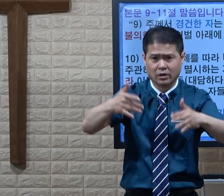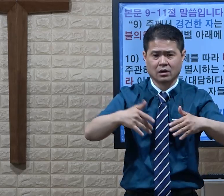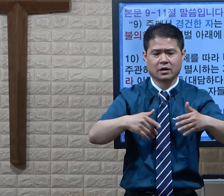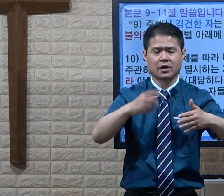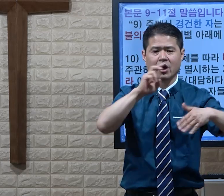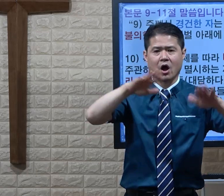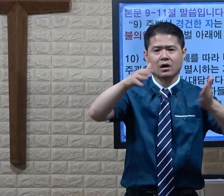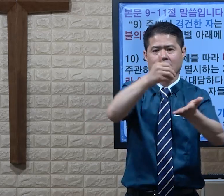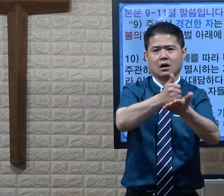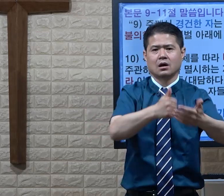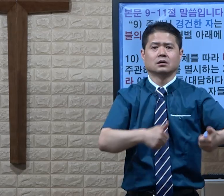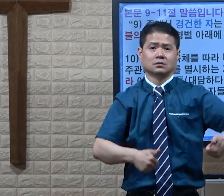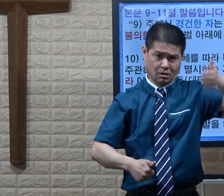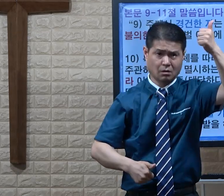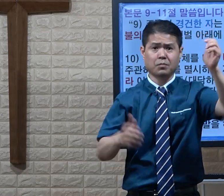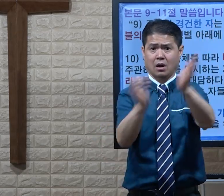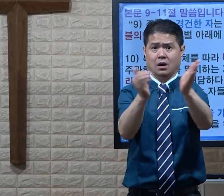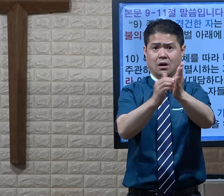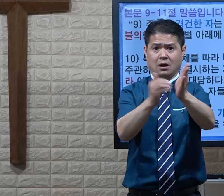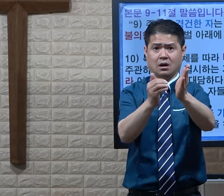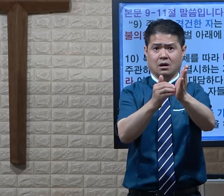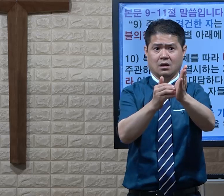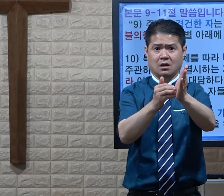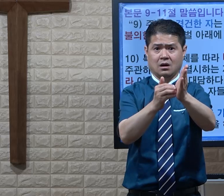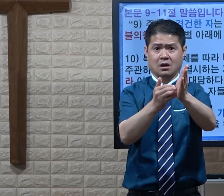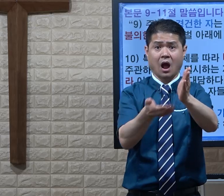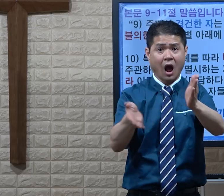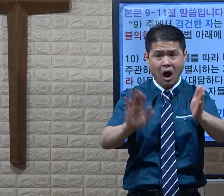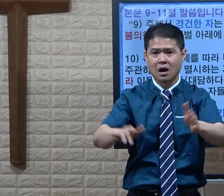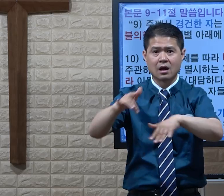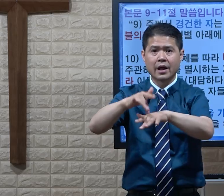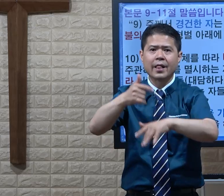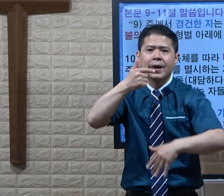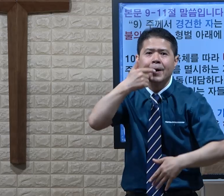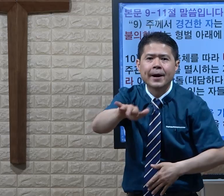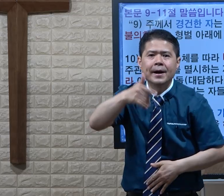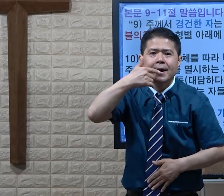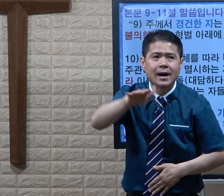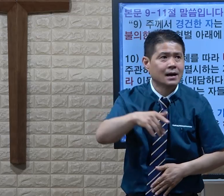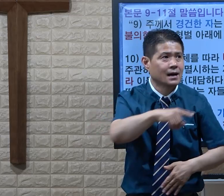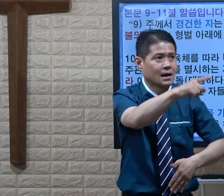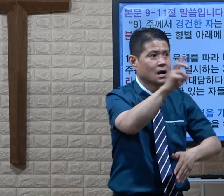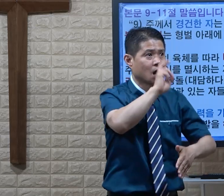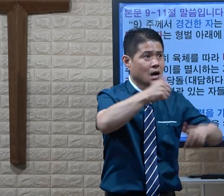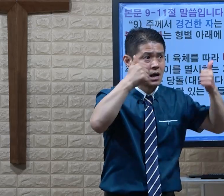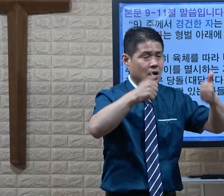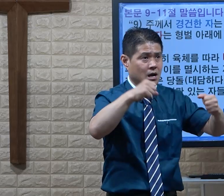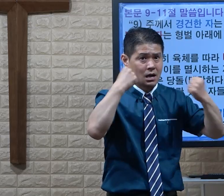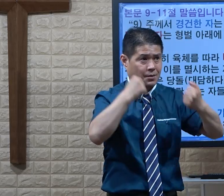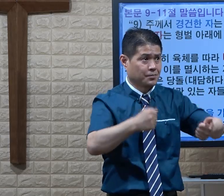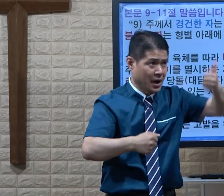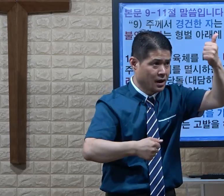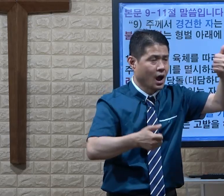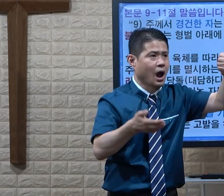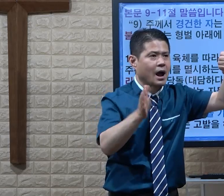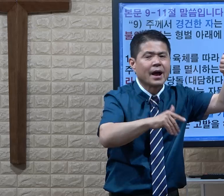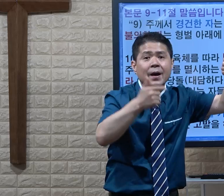사탄이 결코 힘이 세지 않습니다. 그렇게 미가엘이 승리한 것으로 끝났지만 사탄이